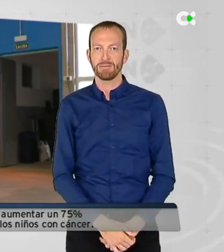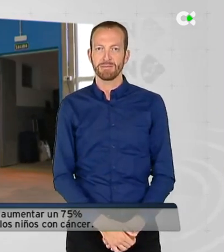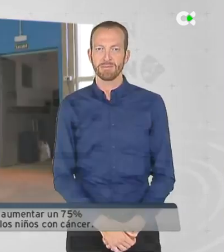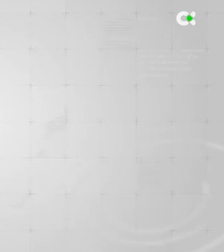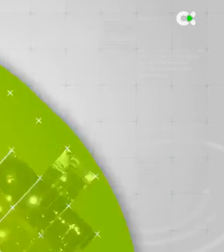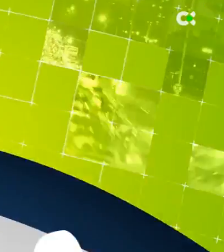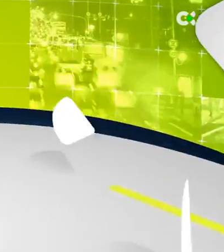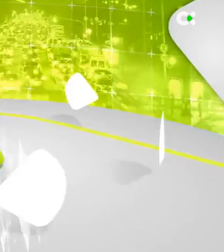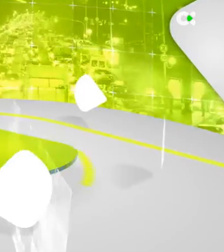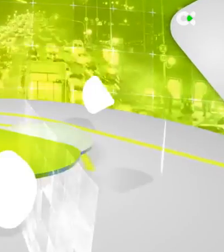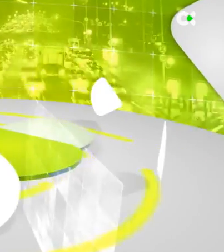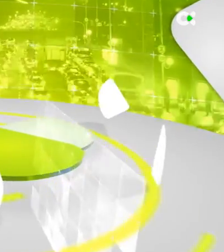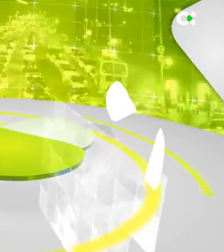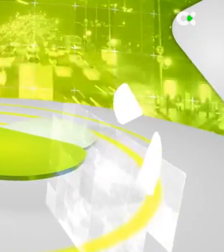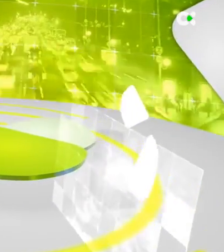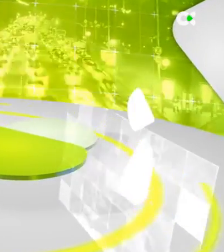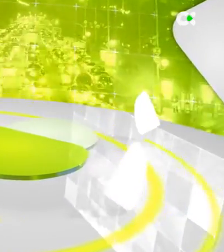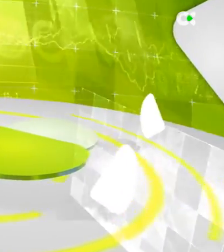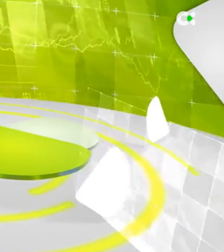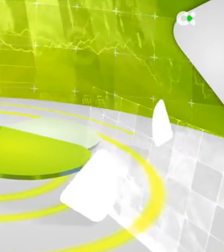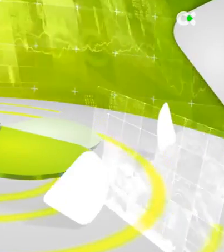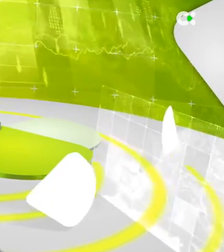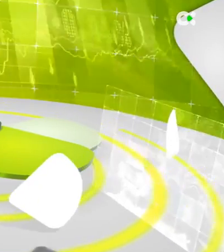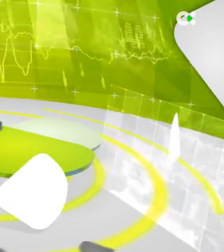Gracias. Gracias. Gracias.